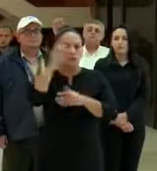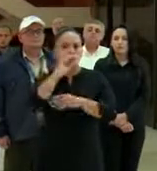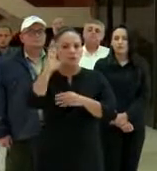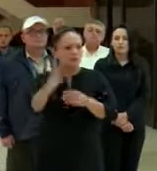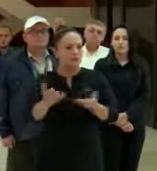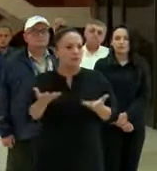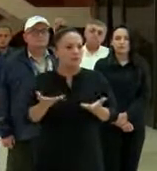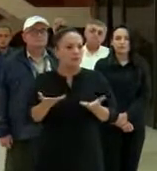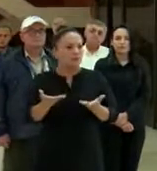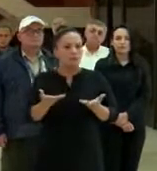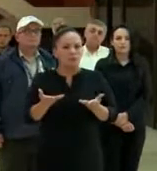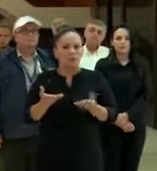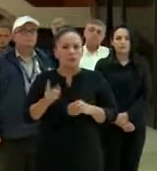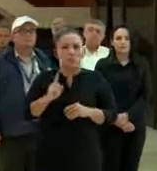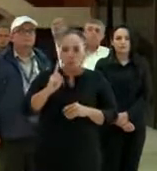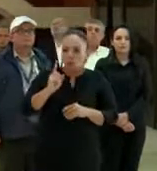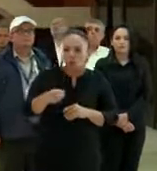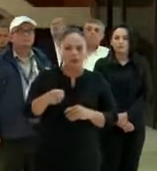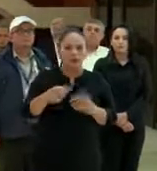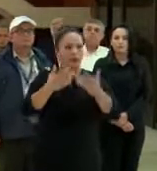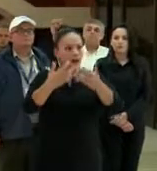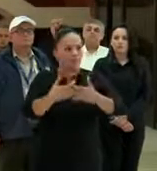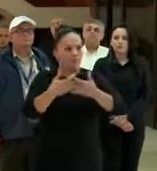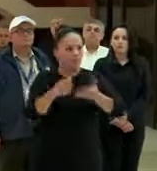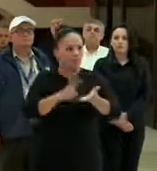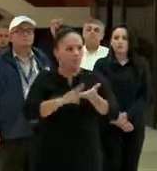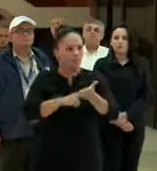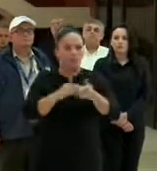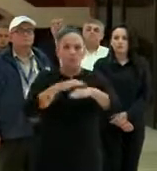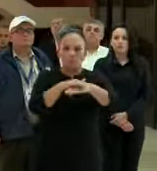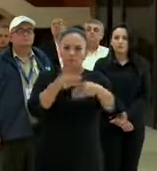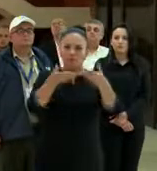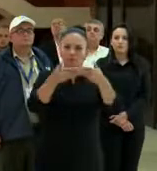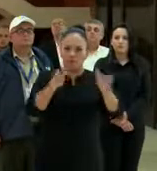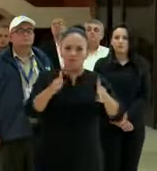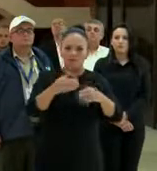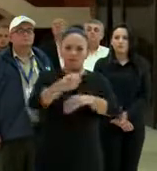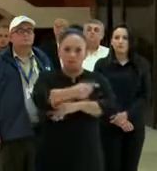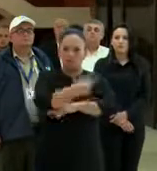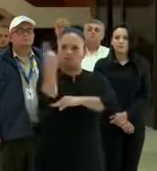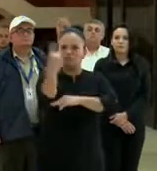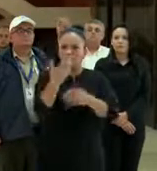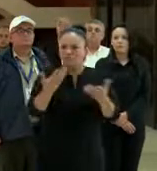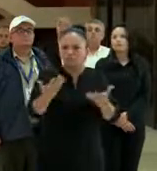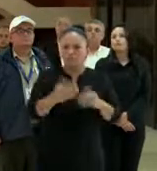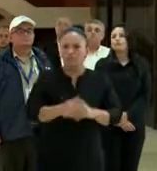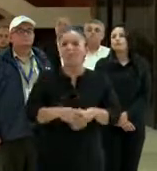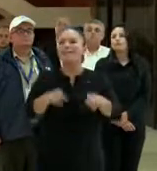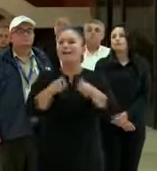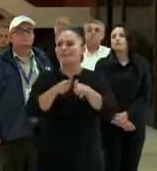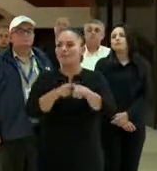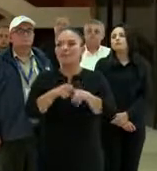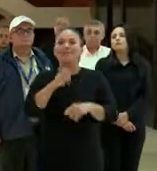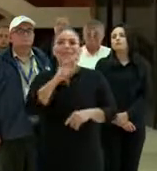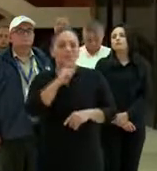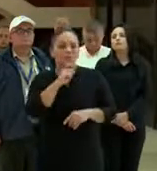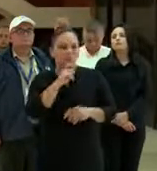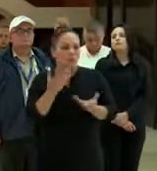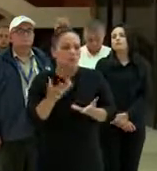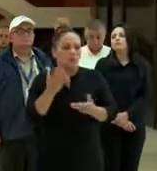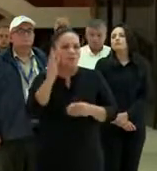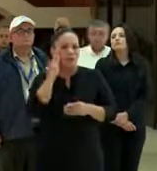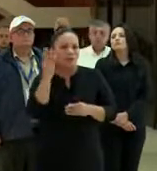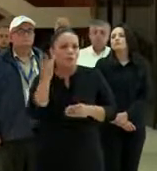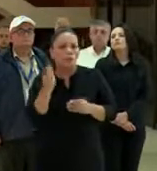soberano de ordenarle a la concesionaria que abra las agujas? Y también la dificultad que hubo de saber